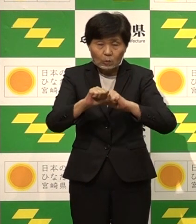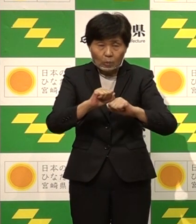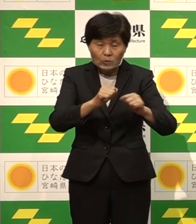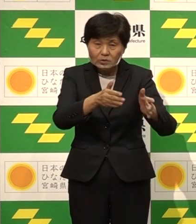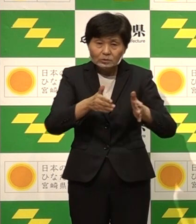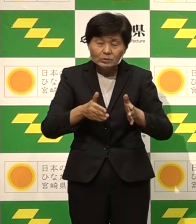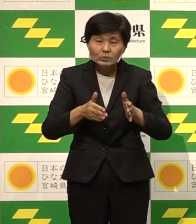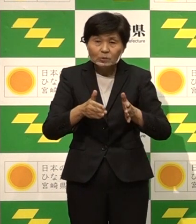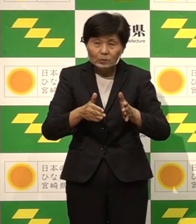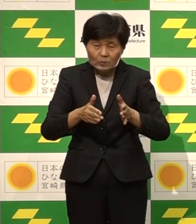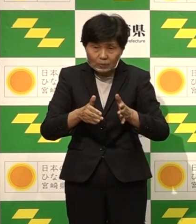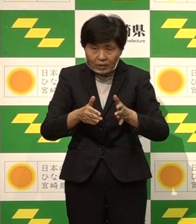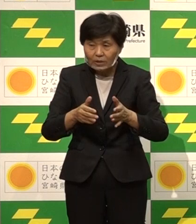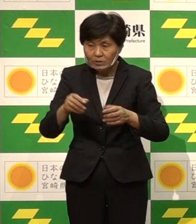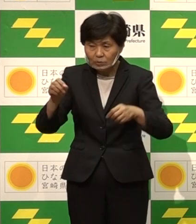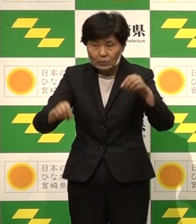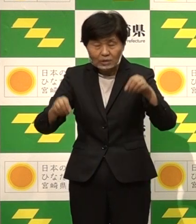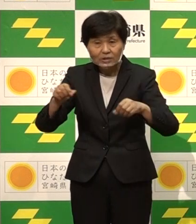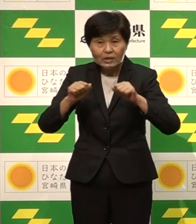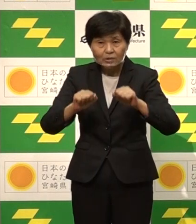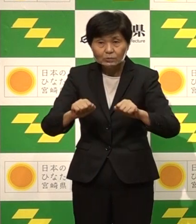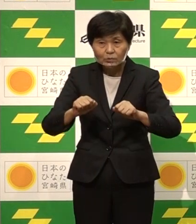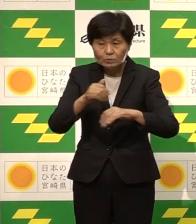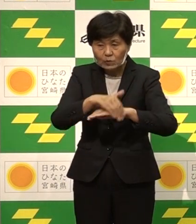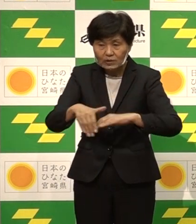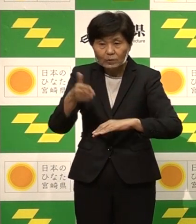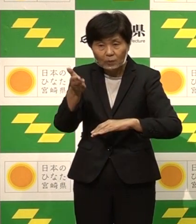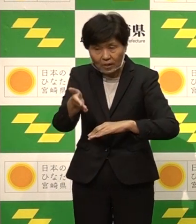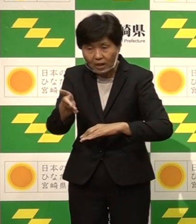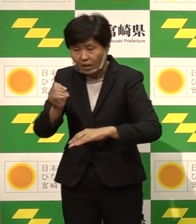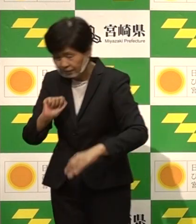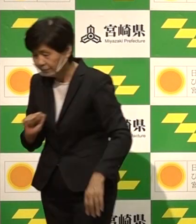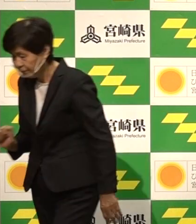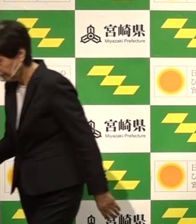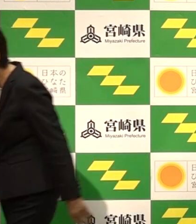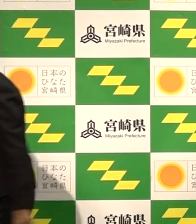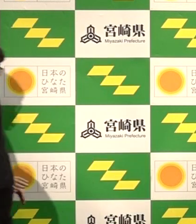か。 今言われたようなさまざまな対策